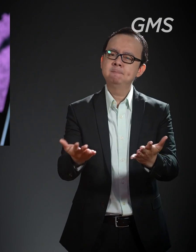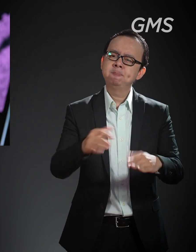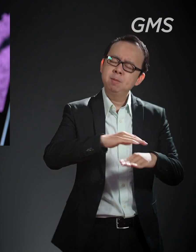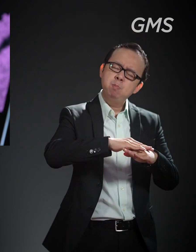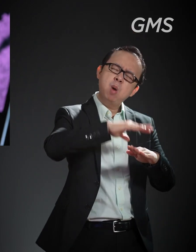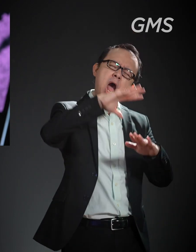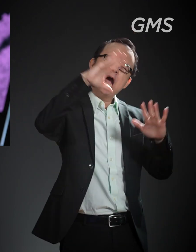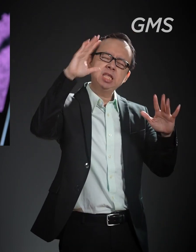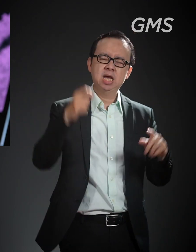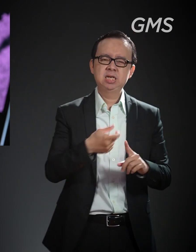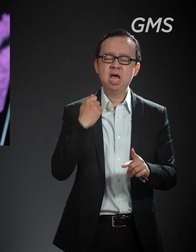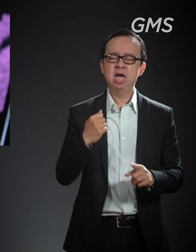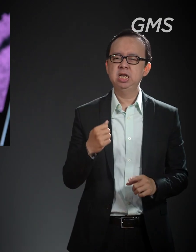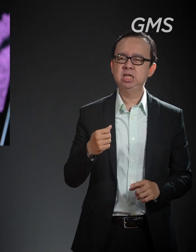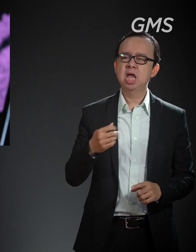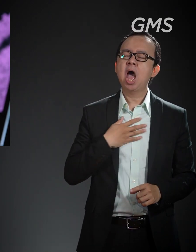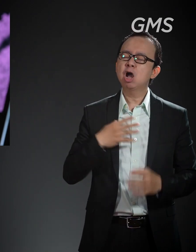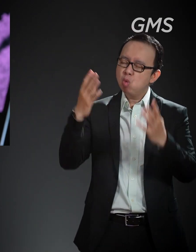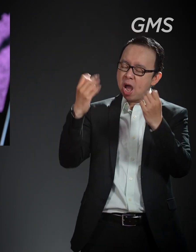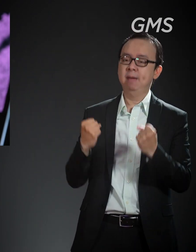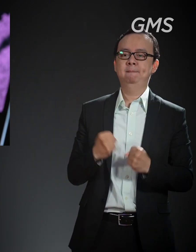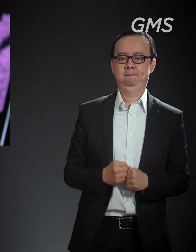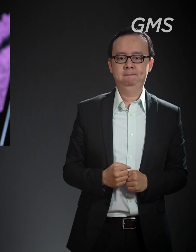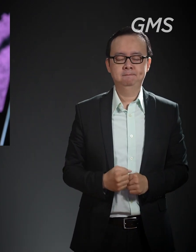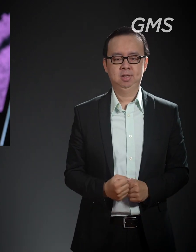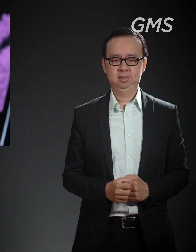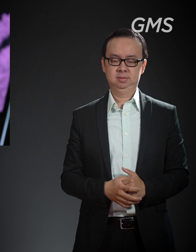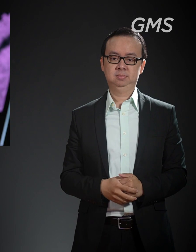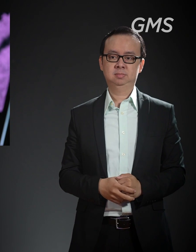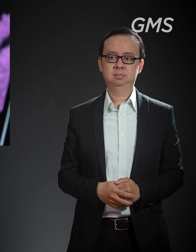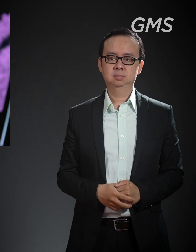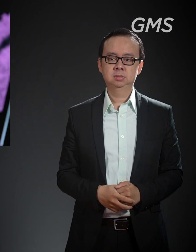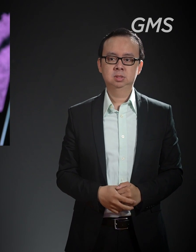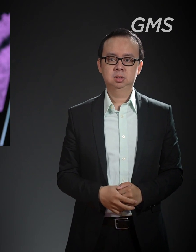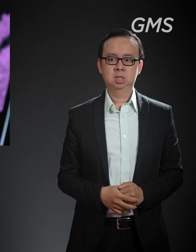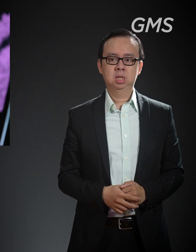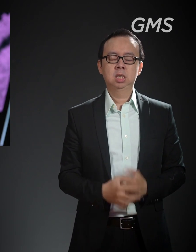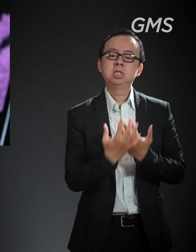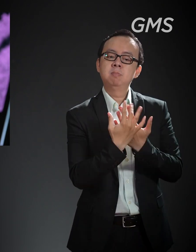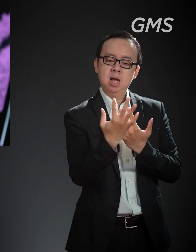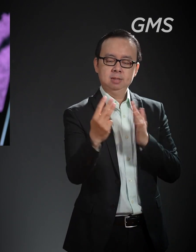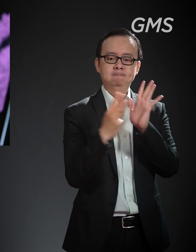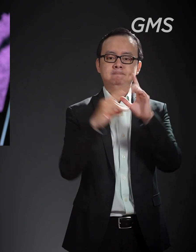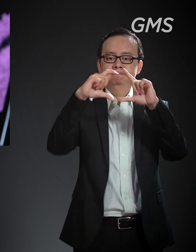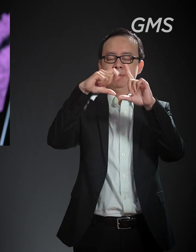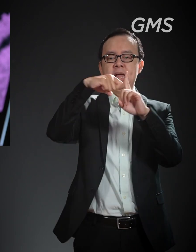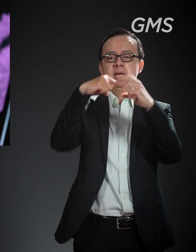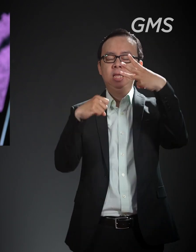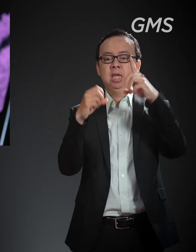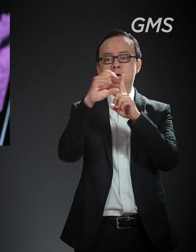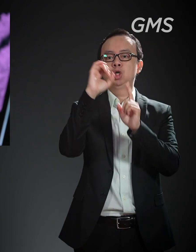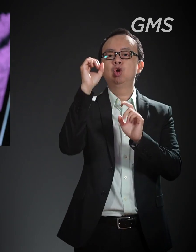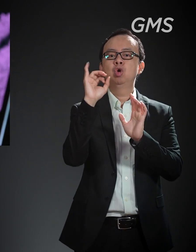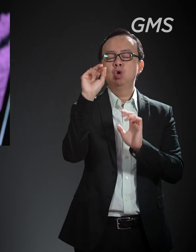Korintus itu PHP atau pemberi harapan palsu. Tapi jemaat di Makedonia nggak banyak bicara.